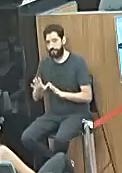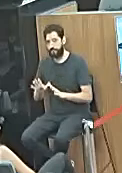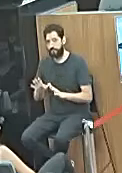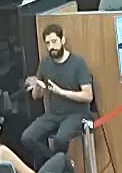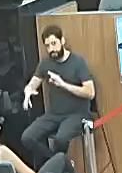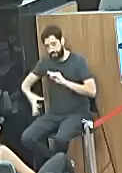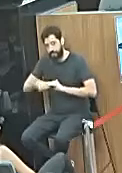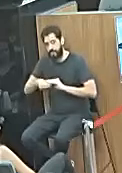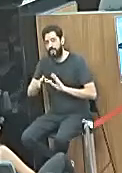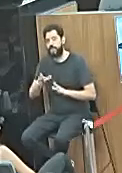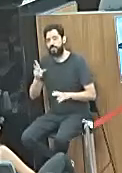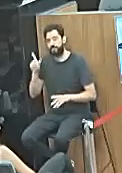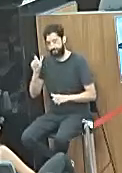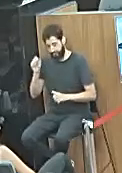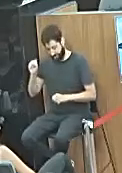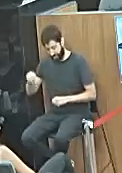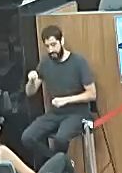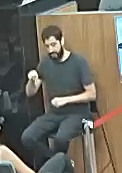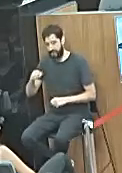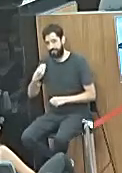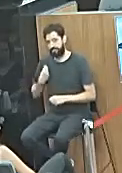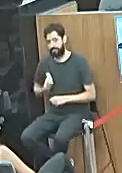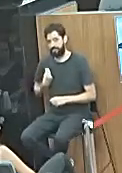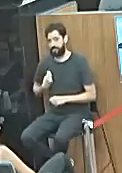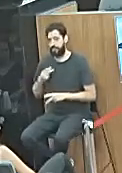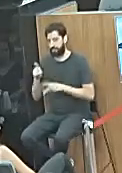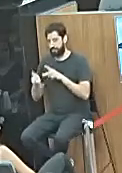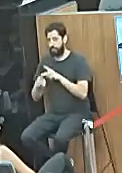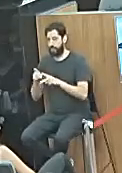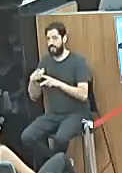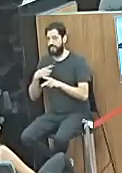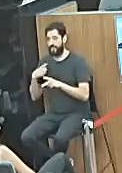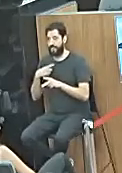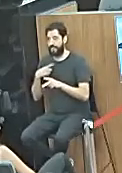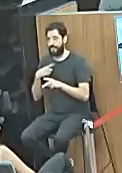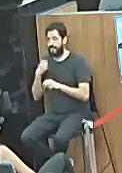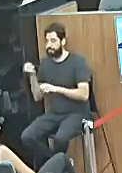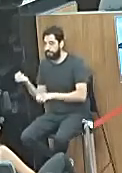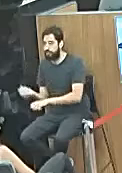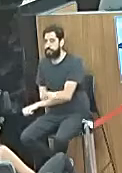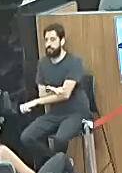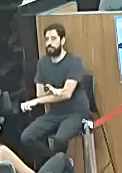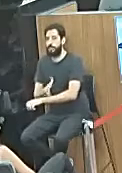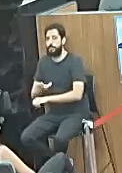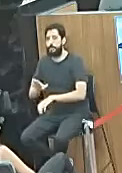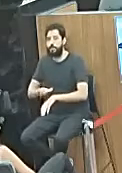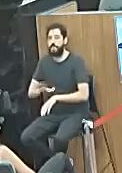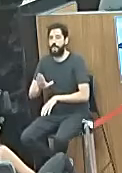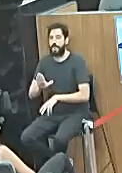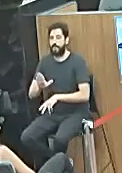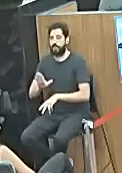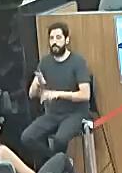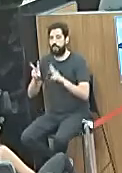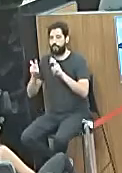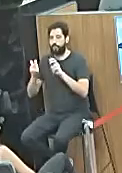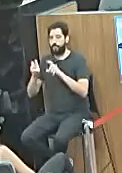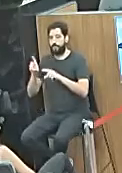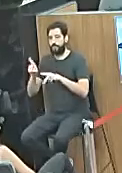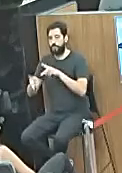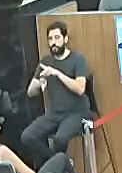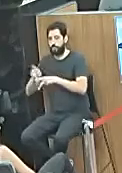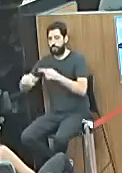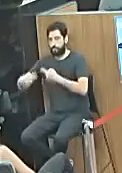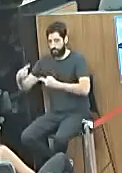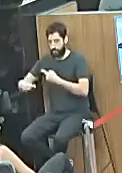a participação popular ela gera é uma maior sensibilidade da política pública nem a final é